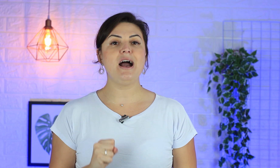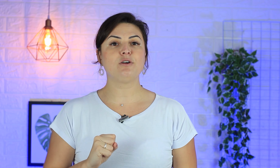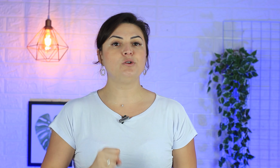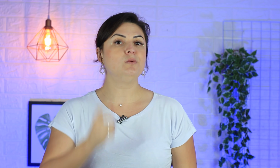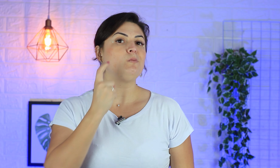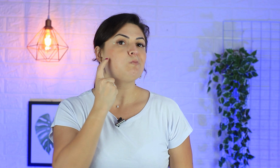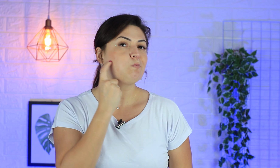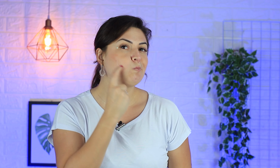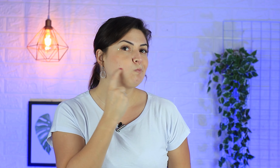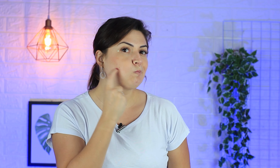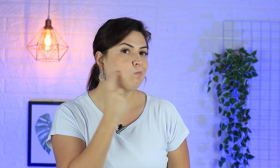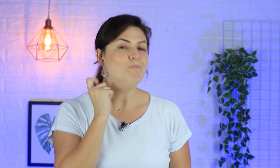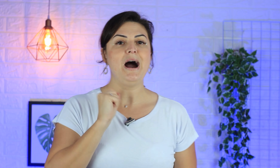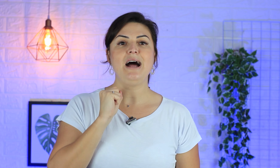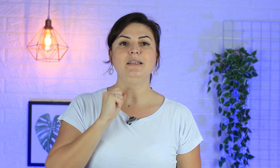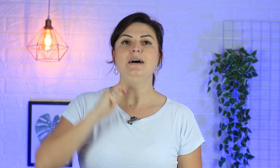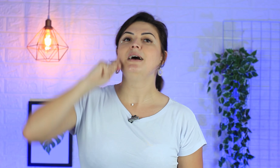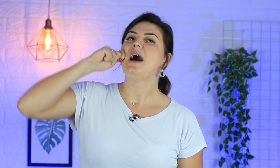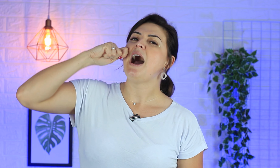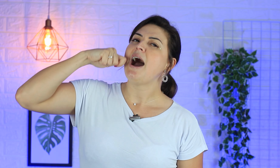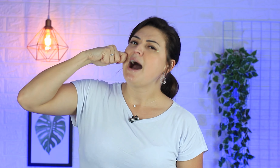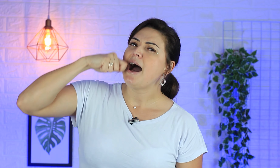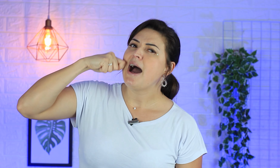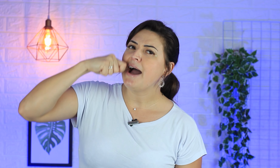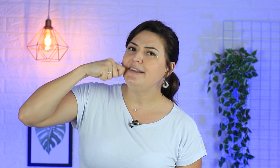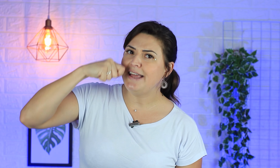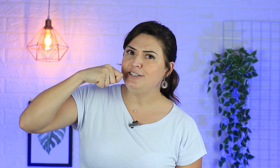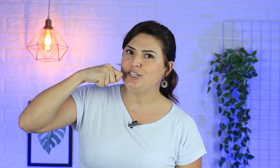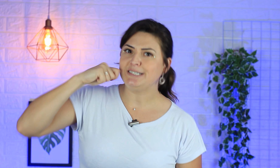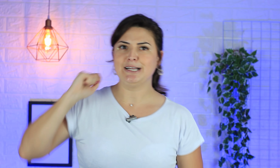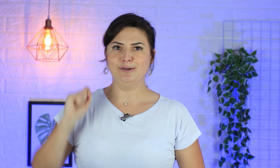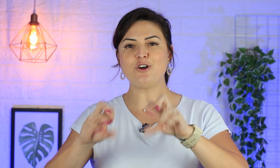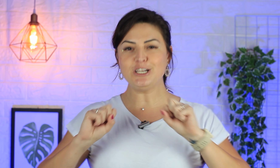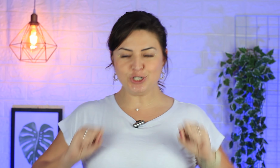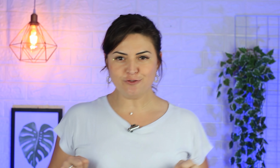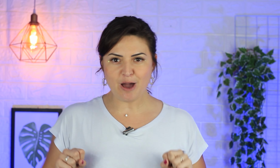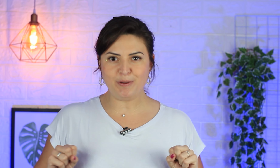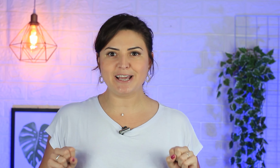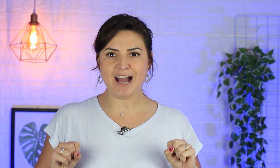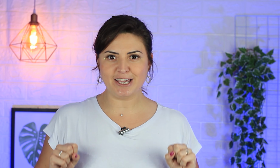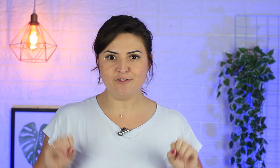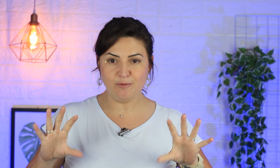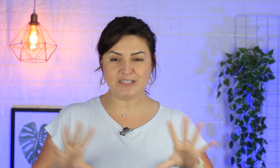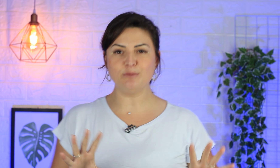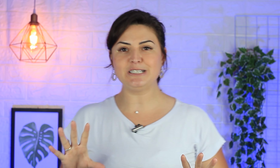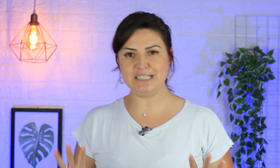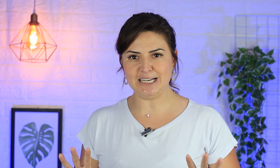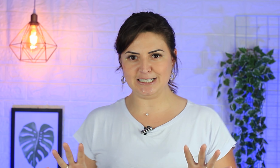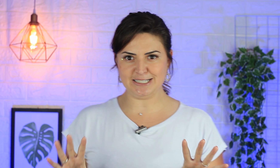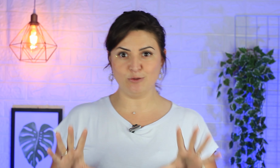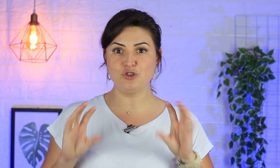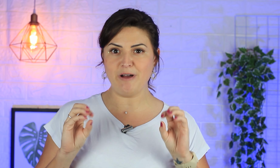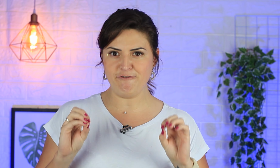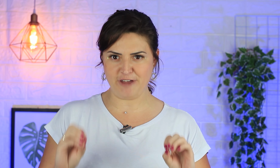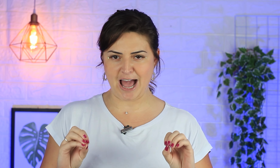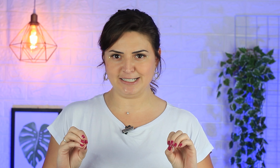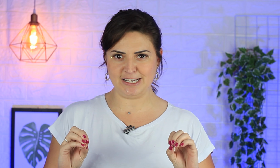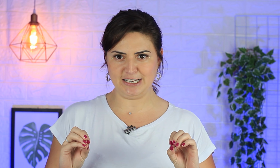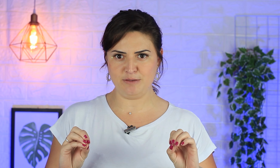magro, bala, e dentista. E agora, a gente vai aplicar aqui, vamos fazer uma sinalização de uma frase em